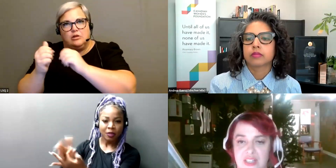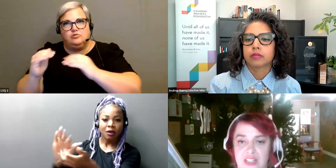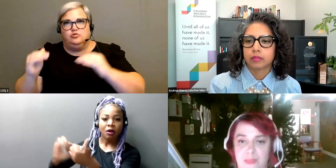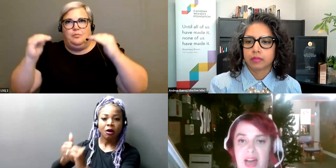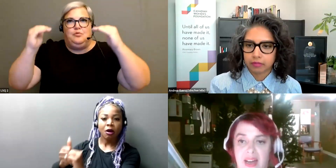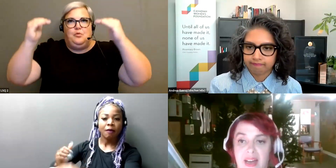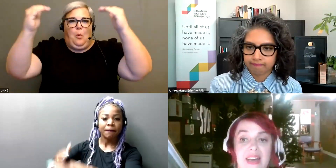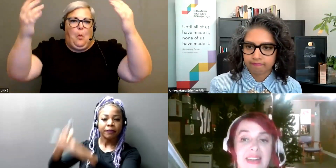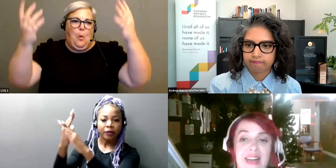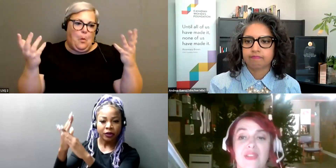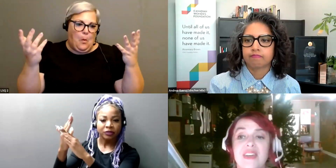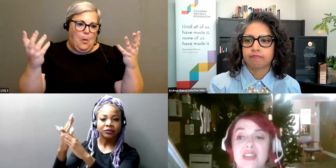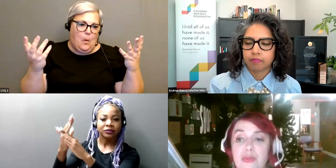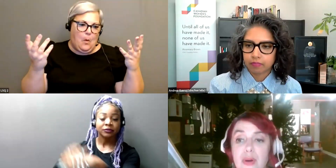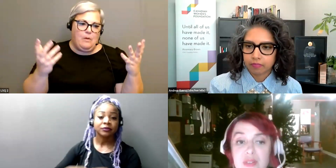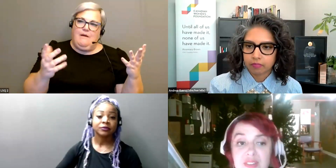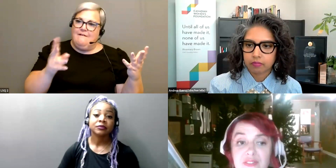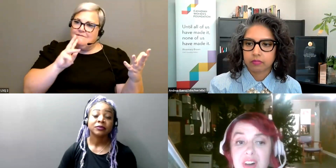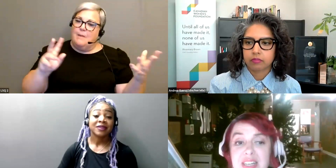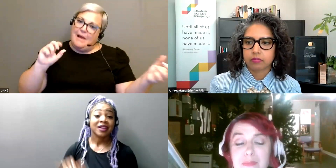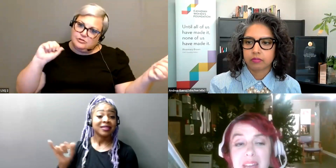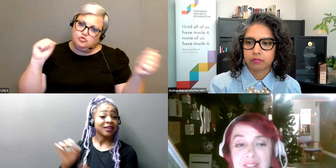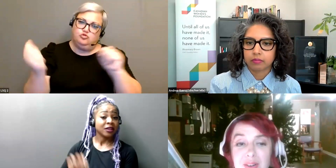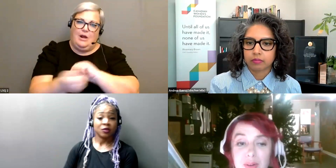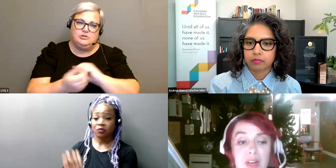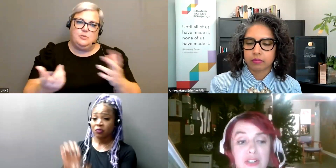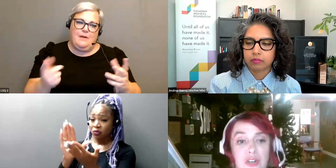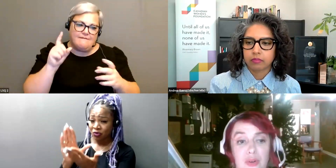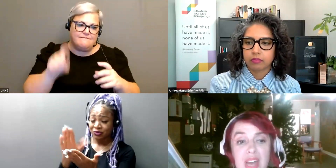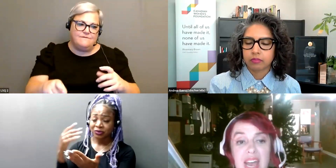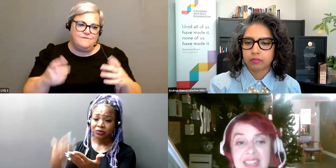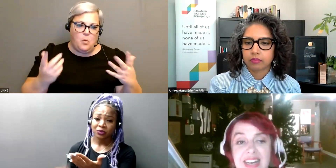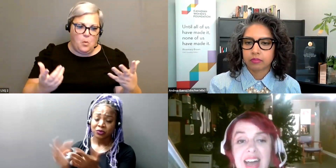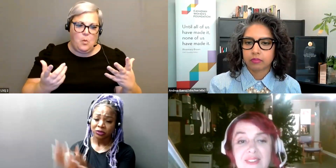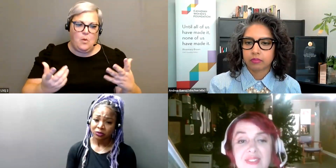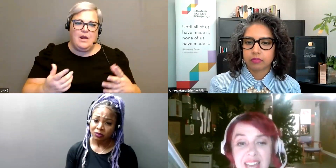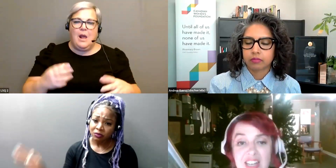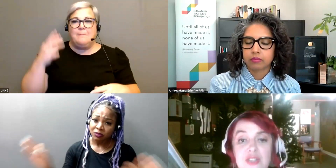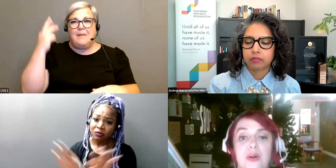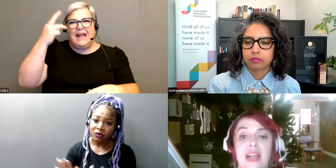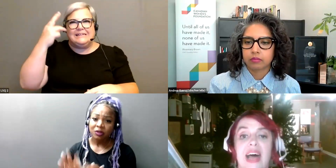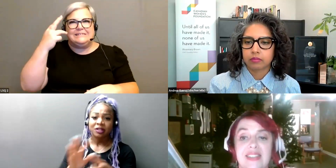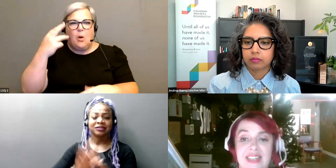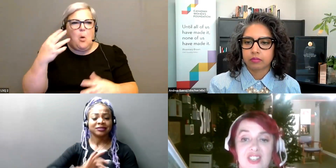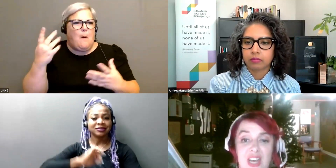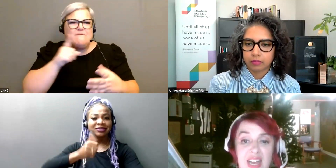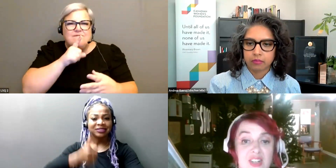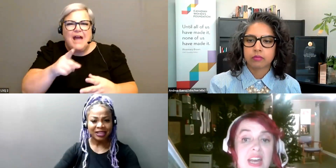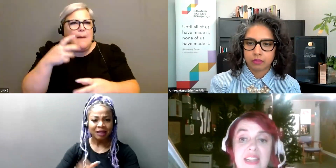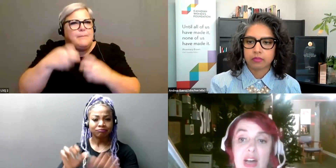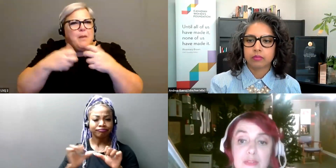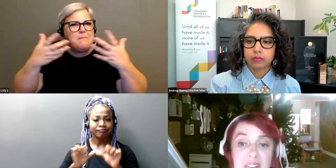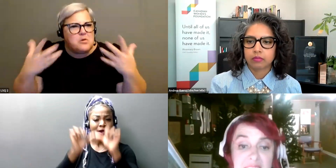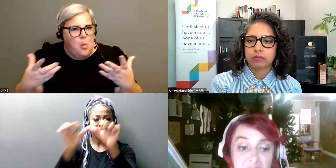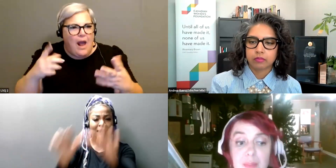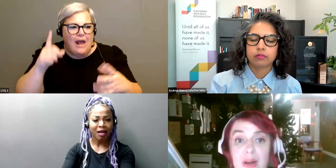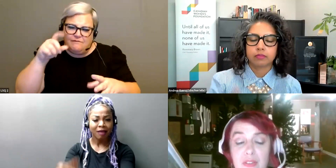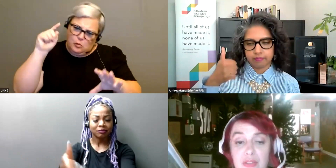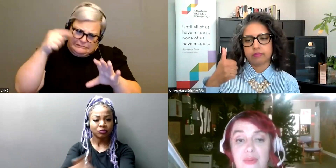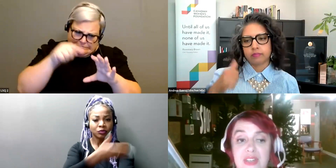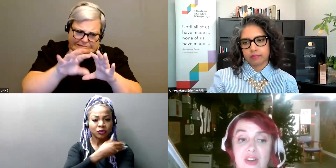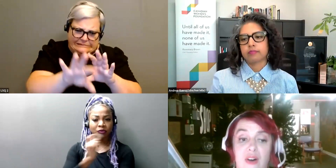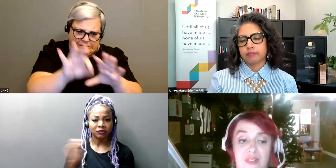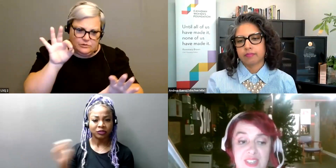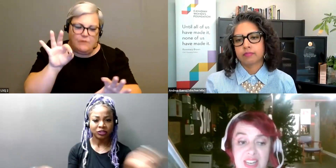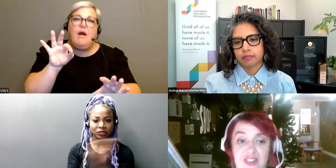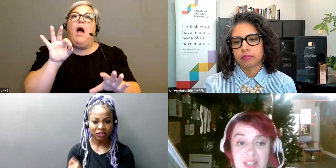pour que nous puissions vraiment arriver à la cause du problème. Et cela est fondamental pour qu'il y